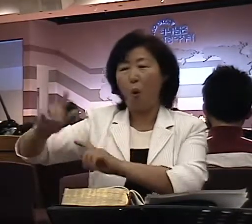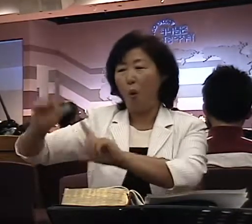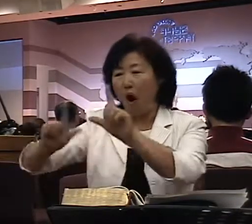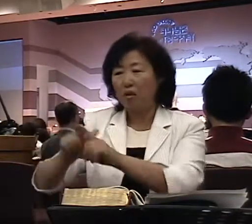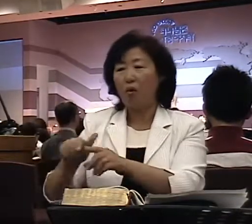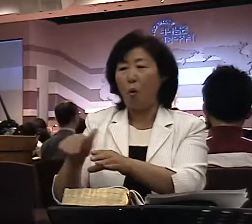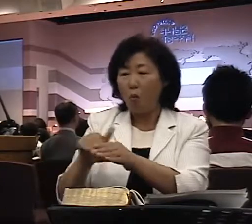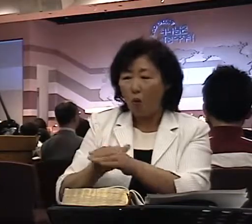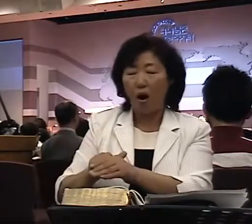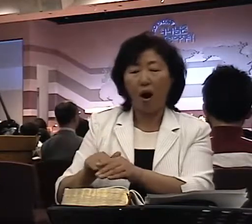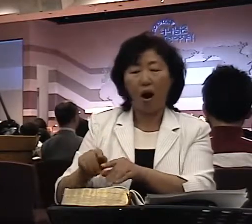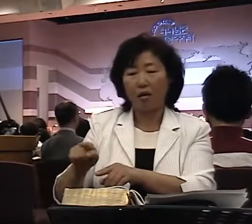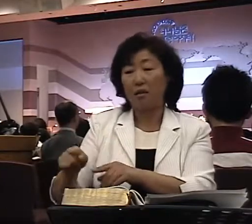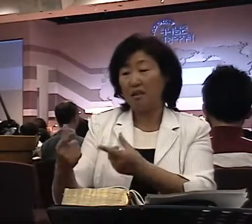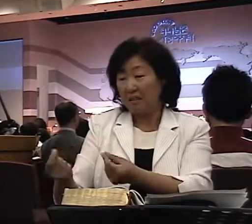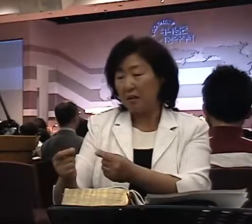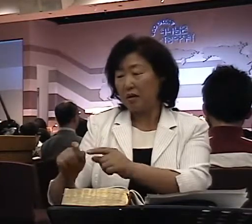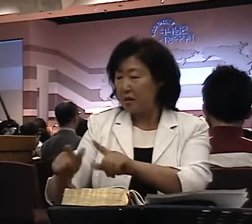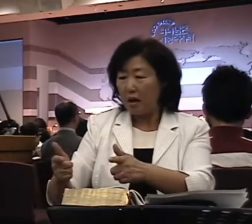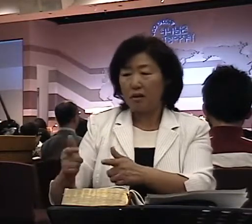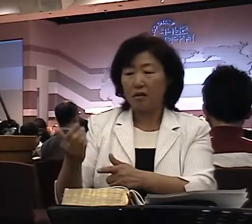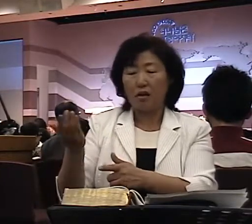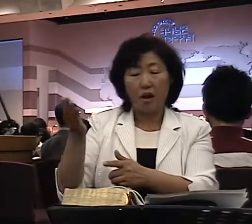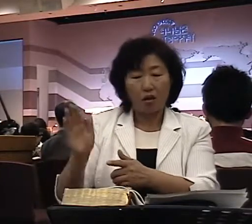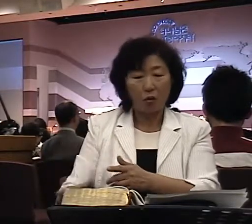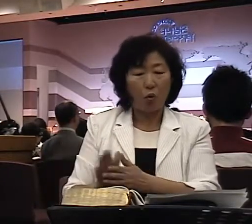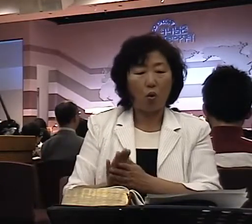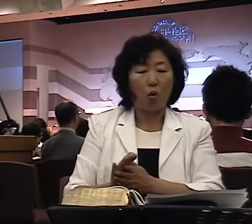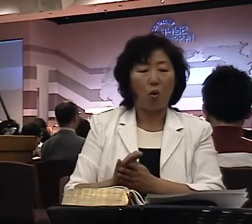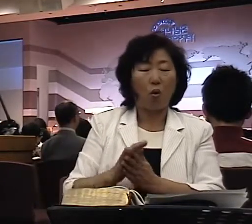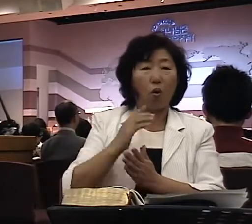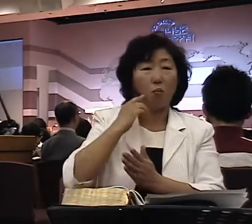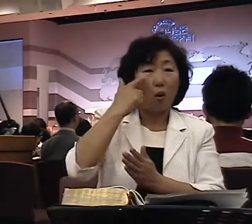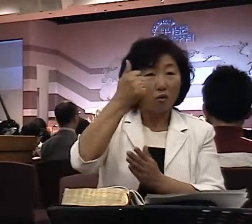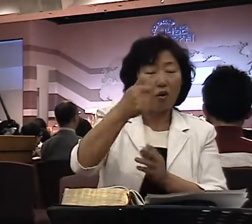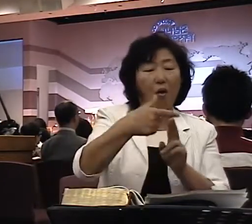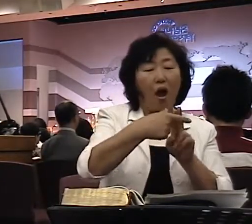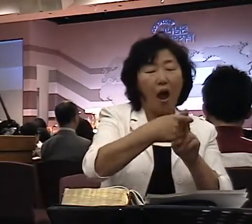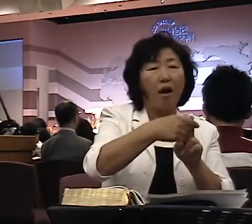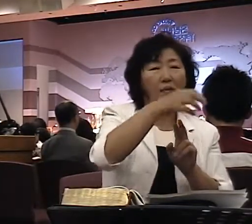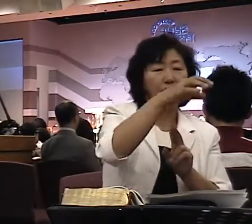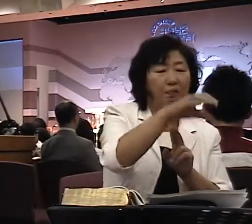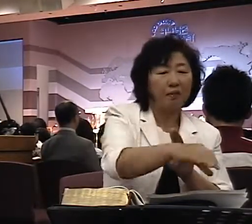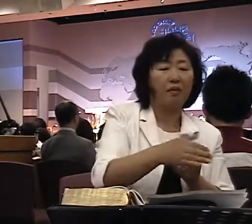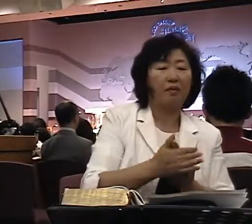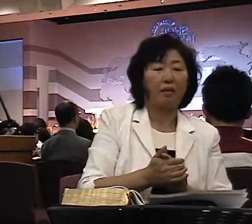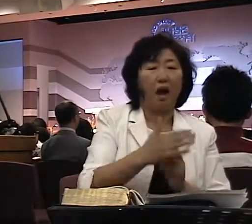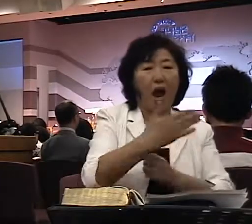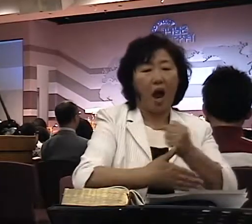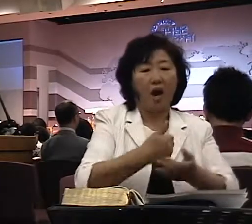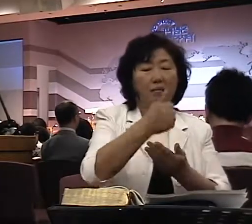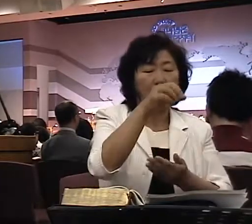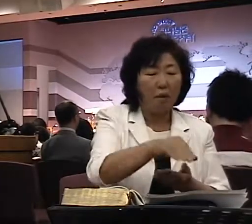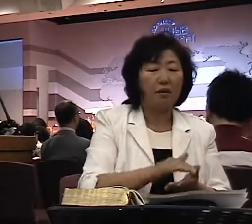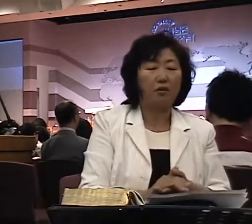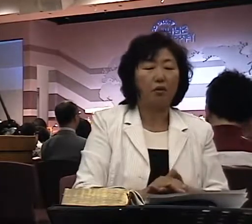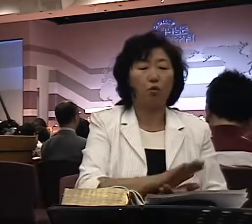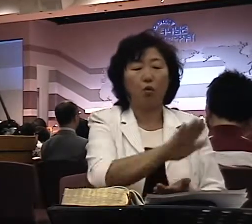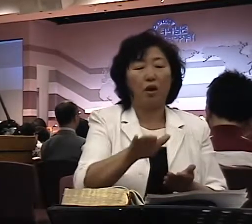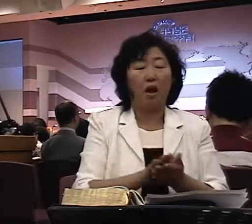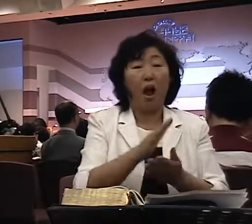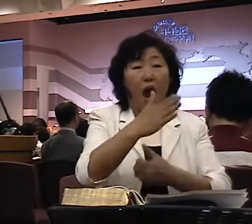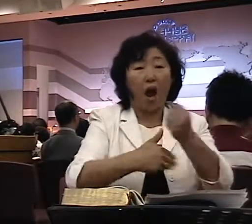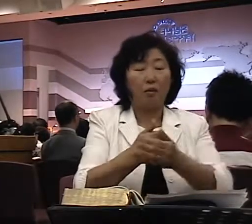문화가 아무리 그렇지 아니할지라도 여러분, 저와 함께 하나님 앞에서 우리는 하나님께 속한